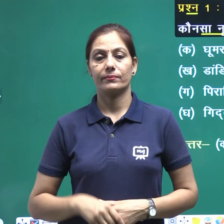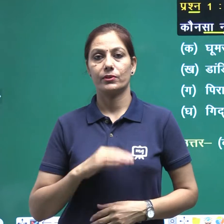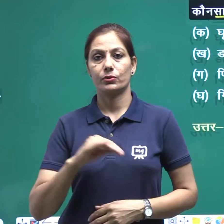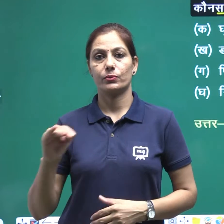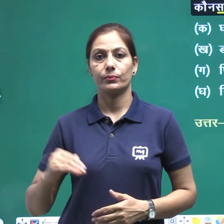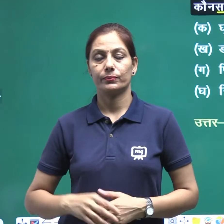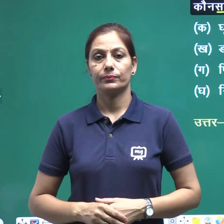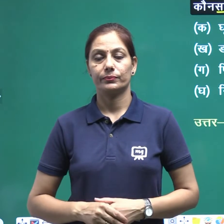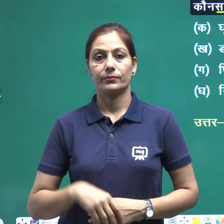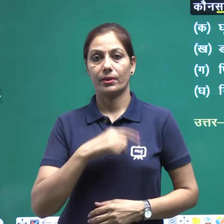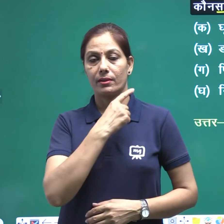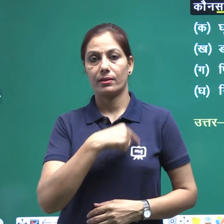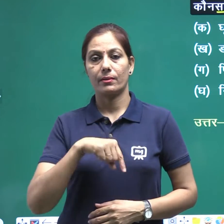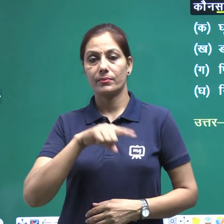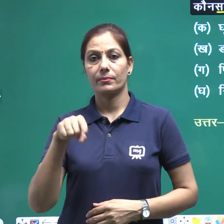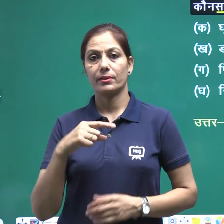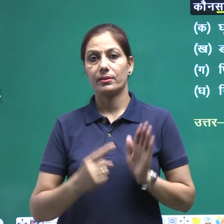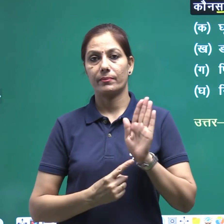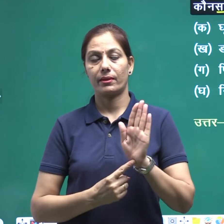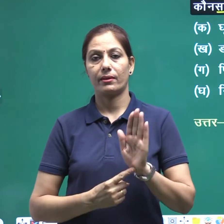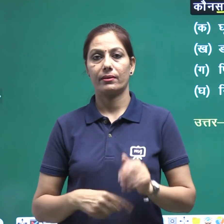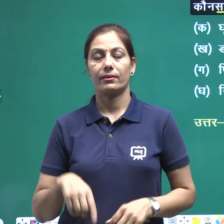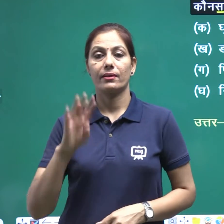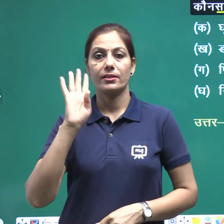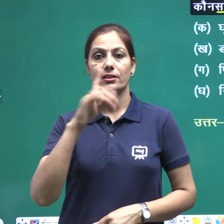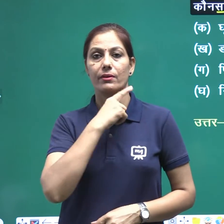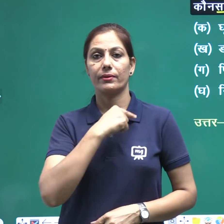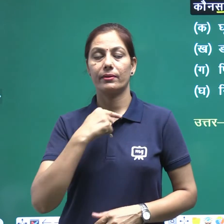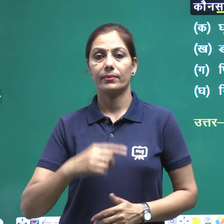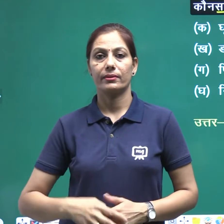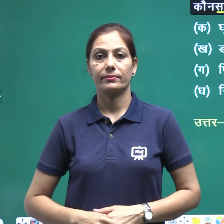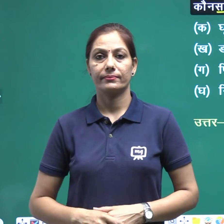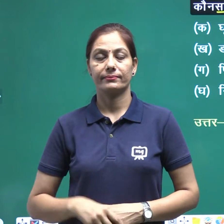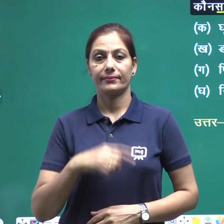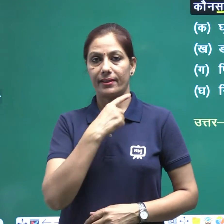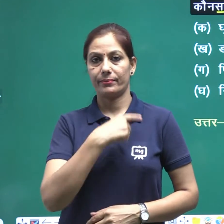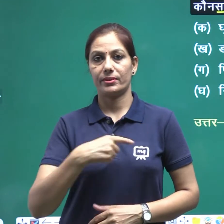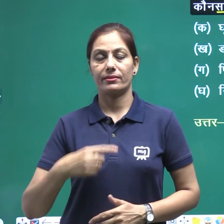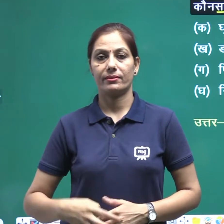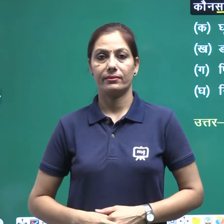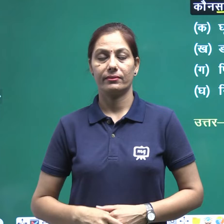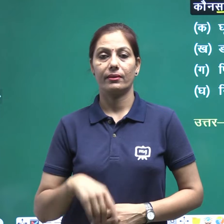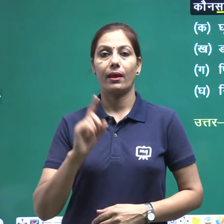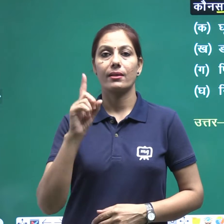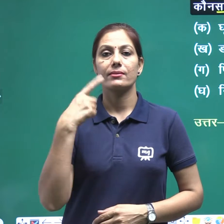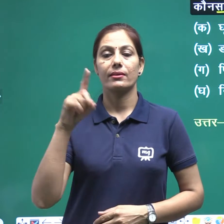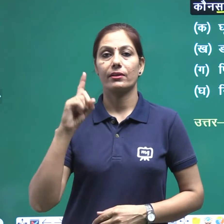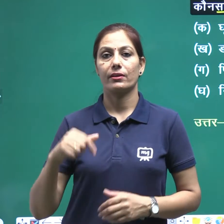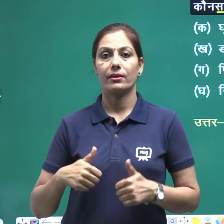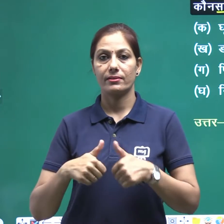बच्चों, यहां आपके सामने 4 विकल्प है, जिनमें से एक सही